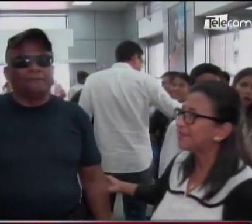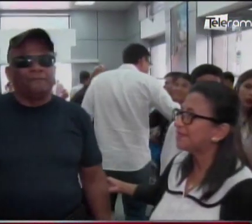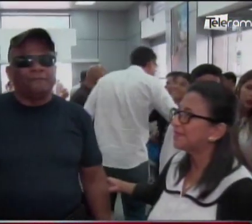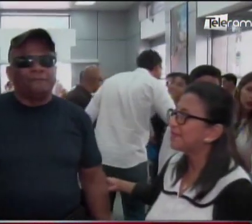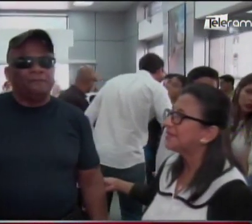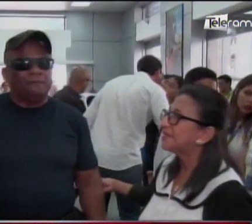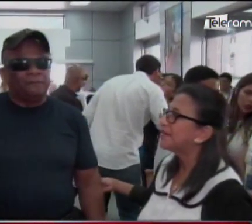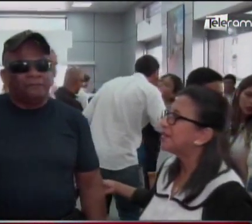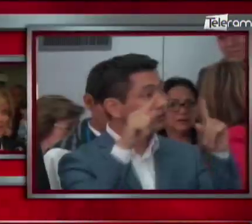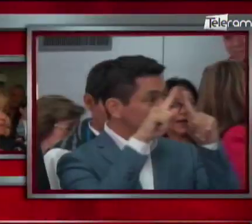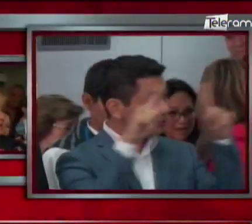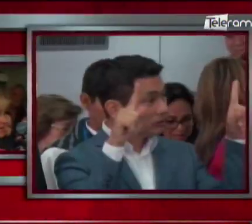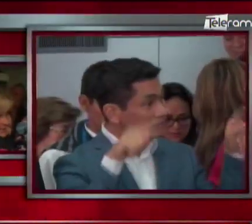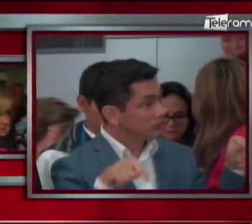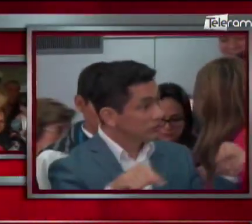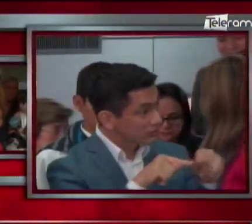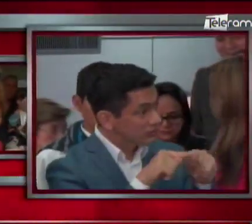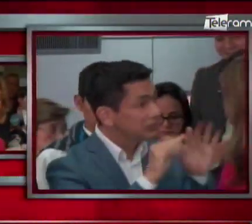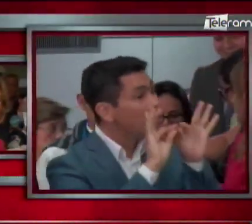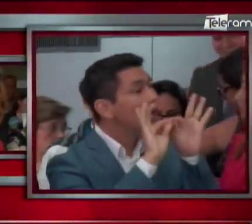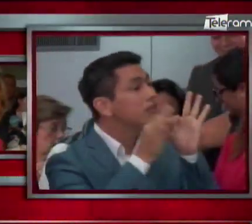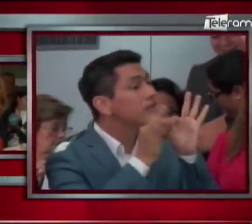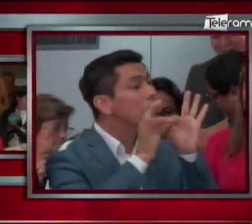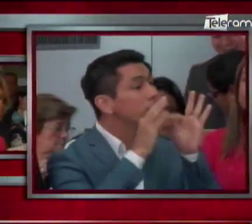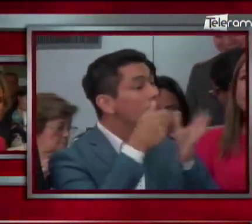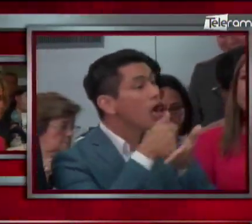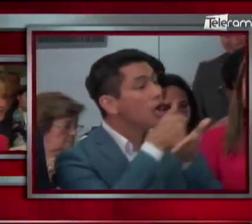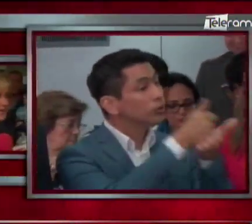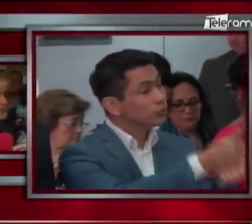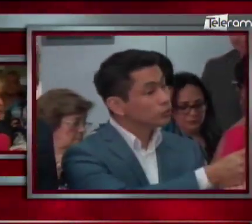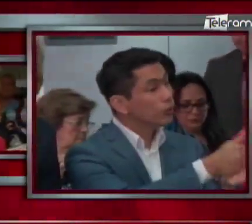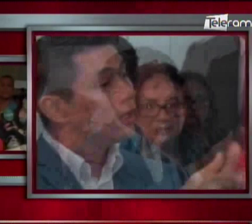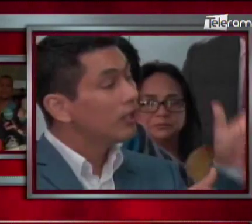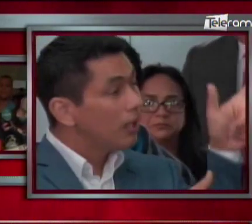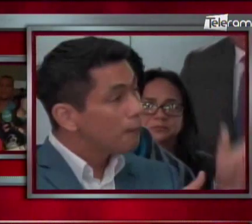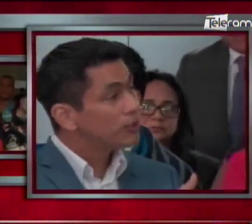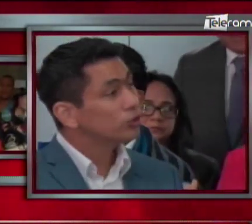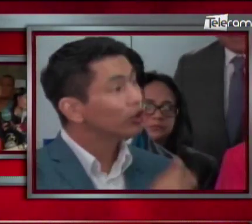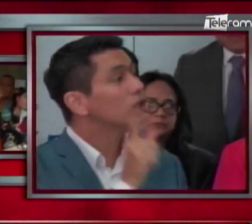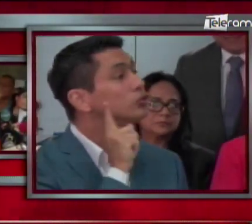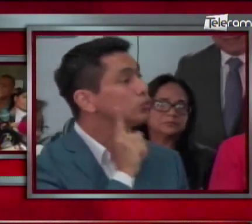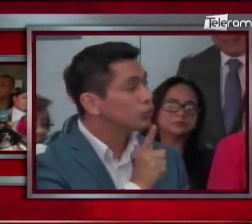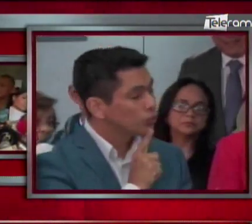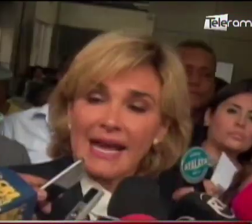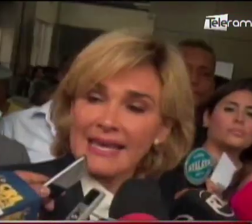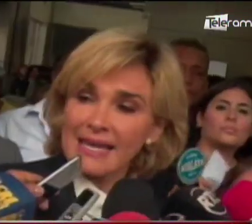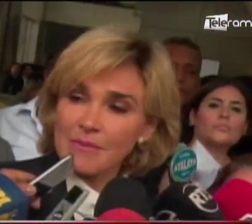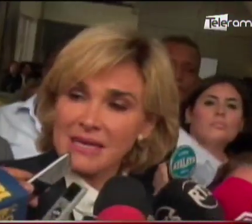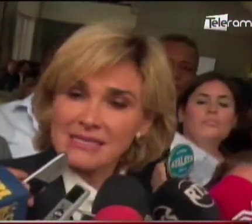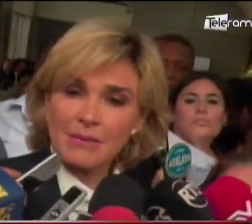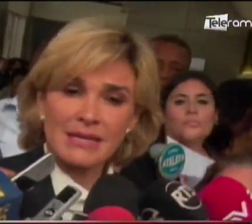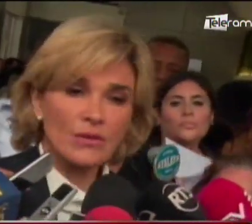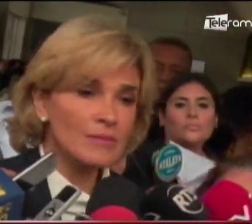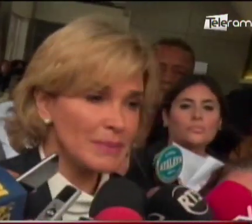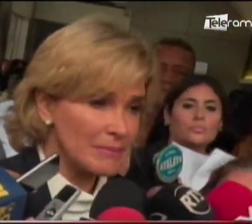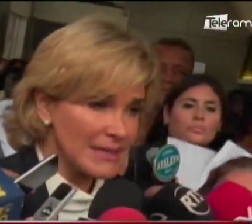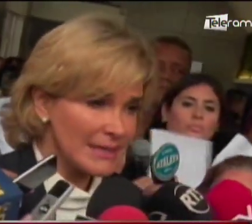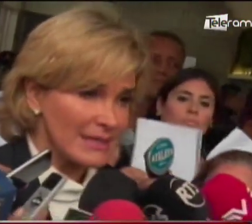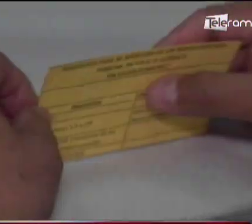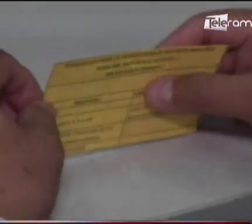y auditivas. Para eso se ha contratado a dos intérpretes. Aquí además se ha mandado imprimir